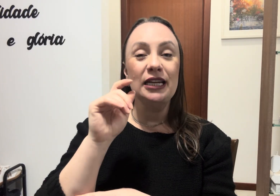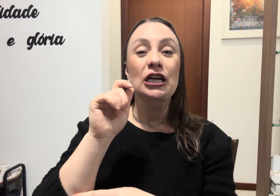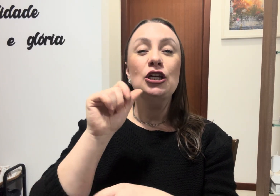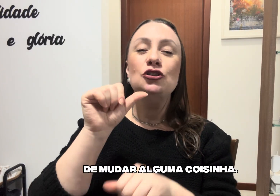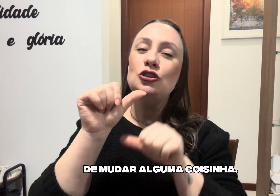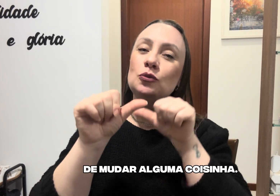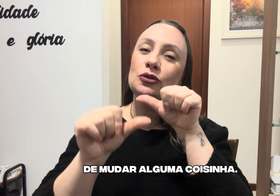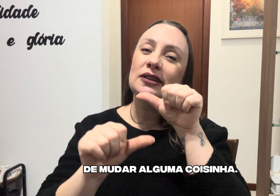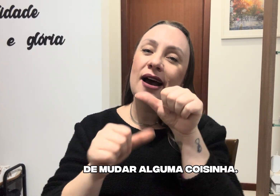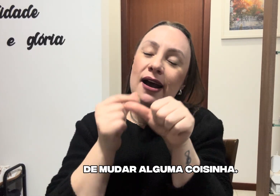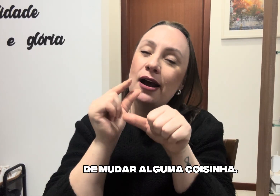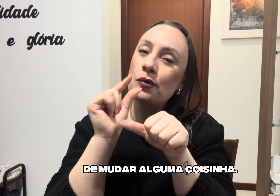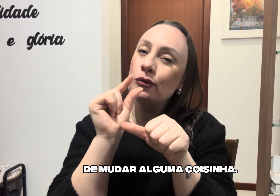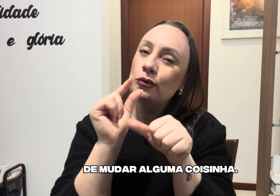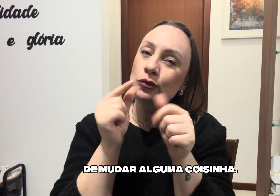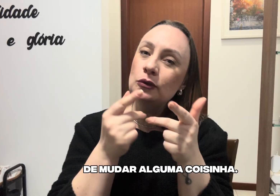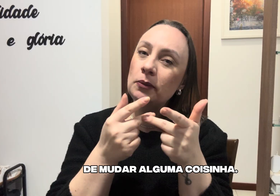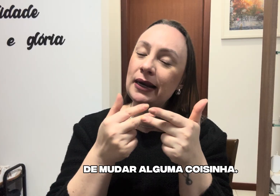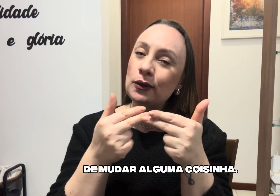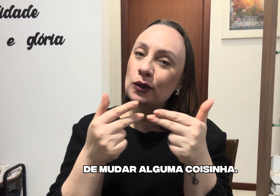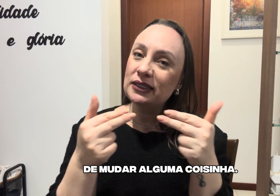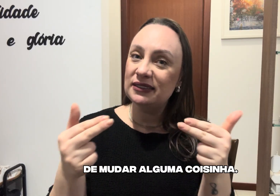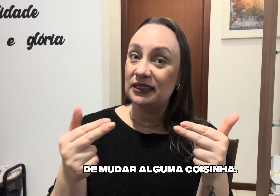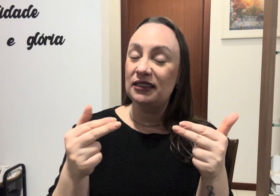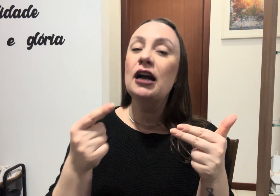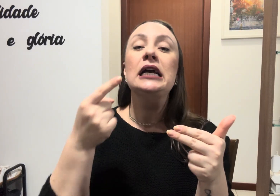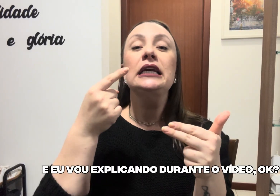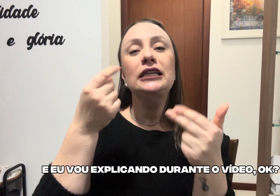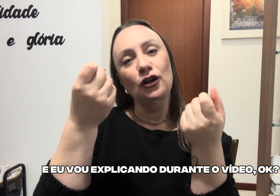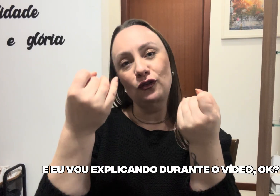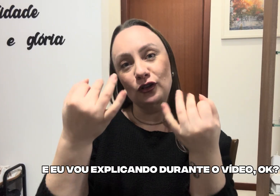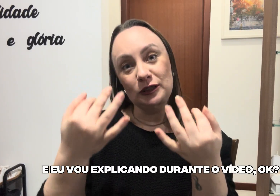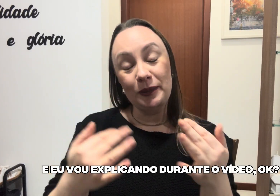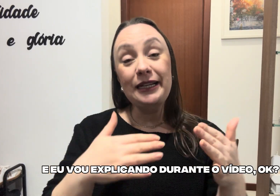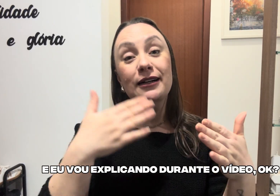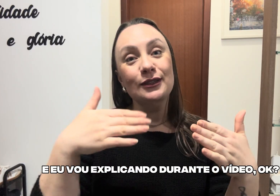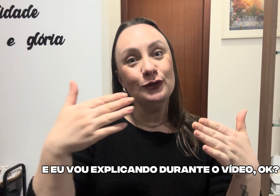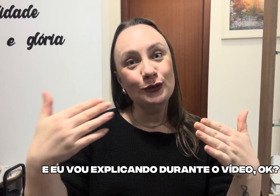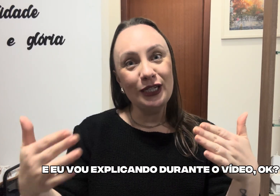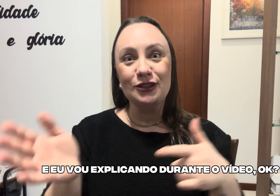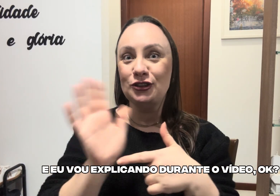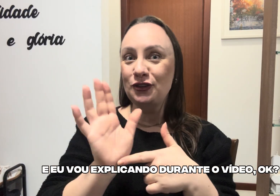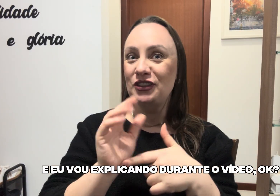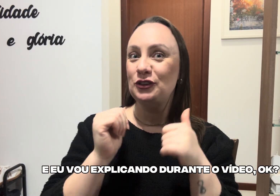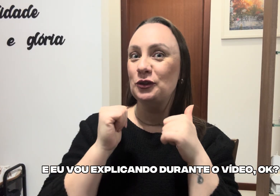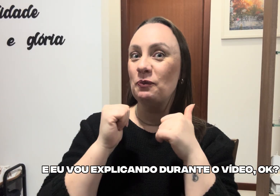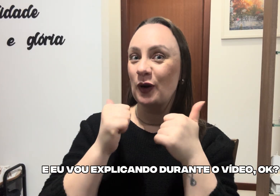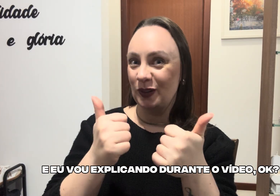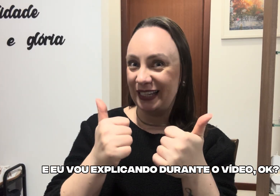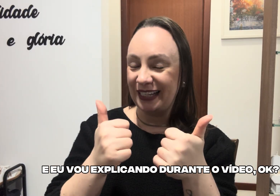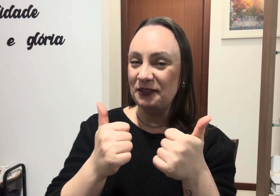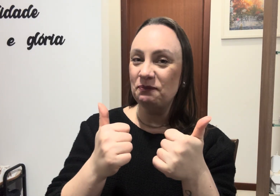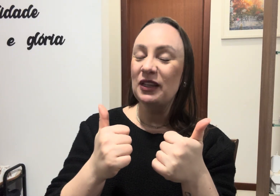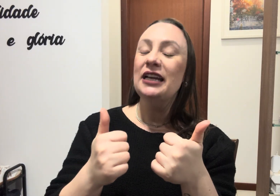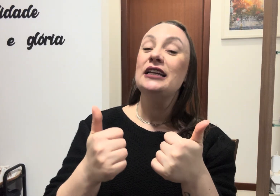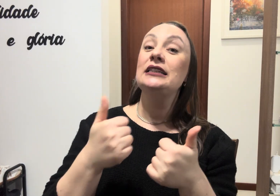acontecer de mudar alguma coisinha e eu vou explicando durante o vídeo, ok?